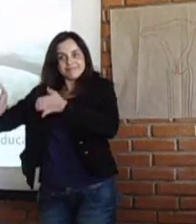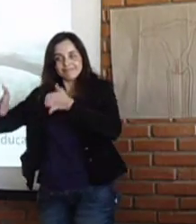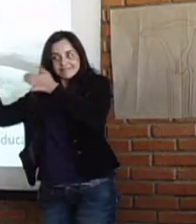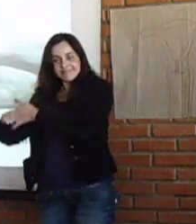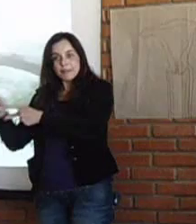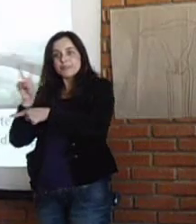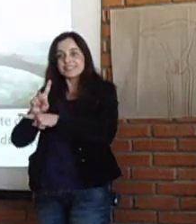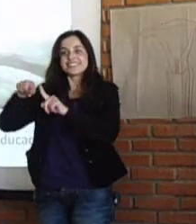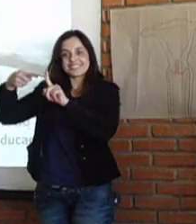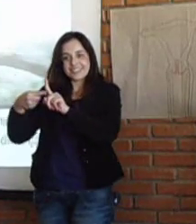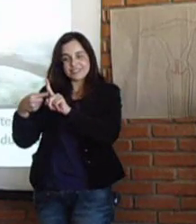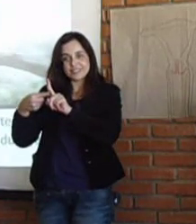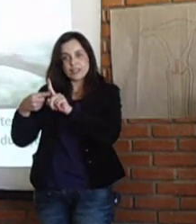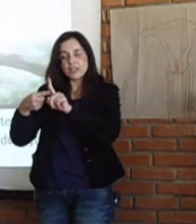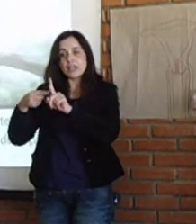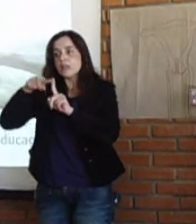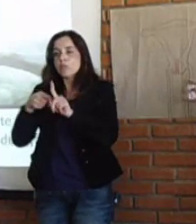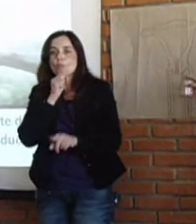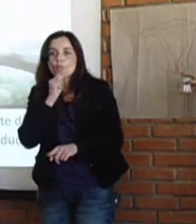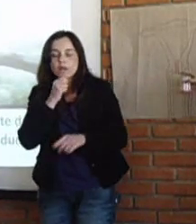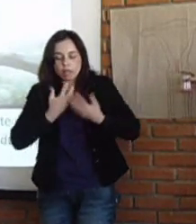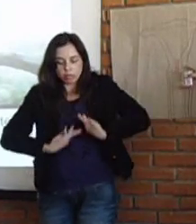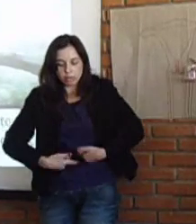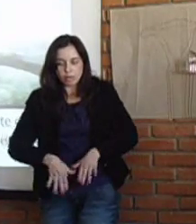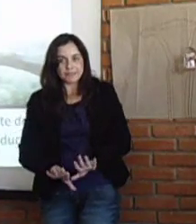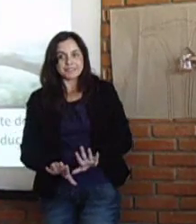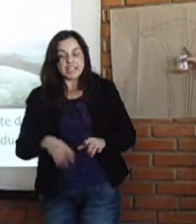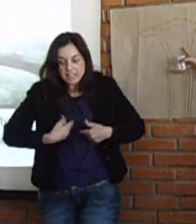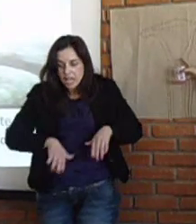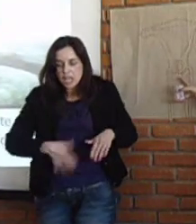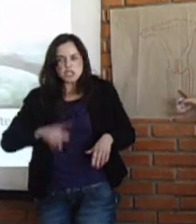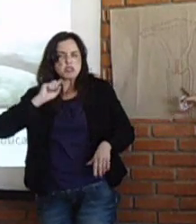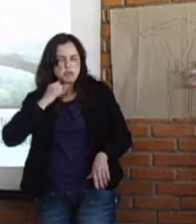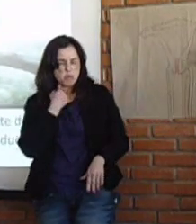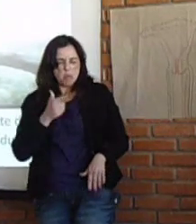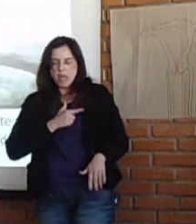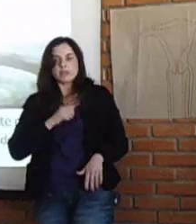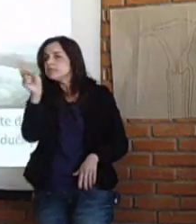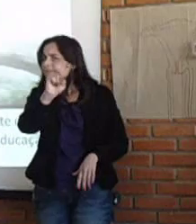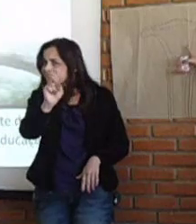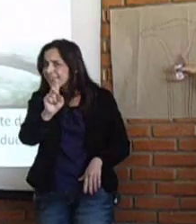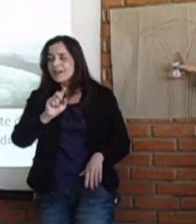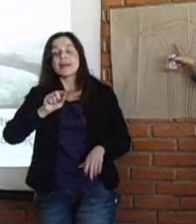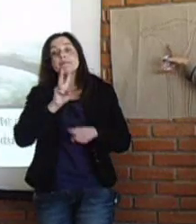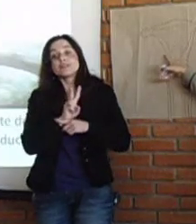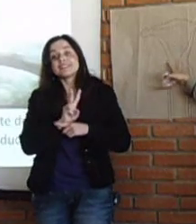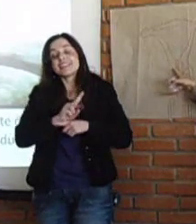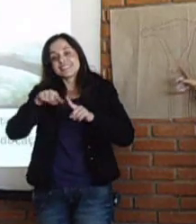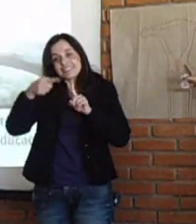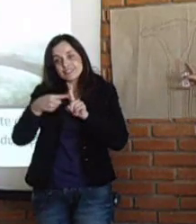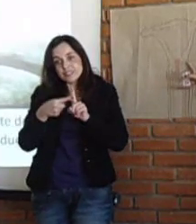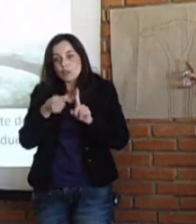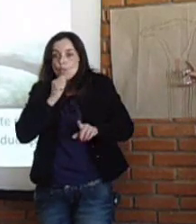coisa suja, não é uma coisa feia, muito pelo contrário. Se não menstruou, ovulou e não menstruou, é sinal